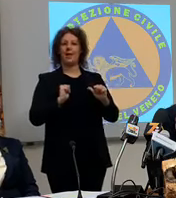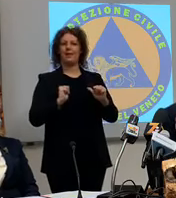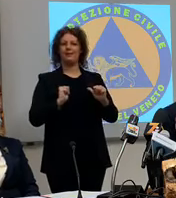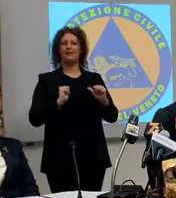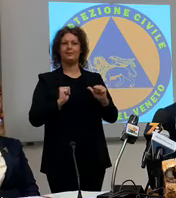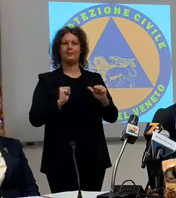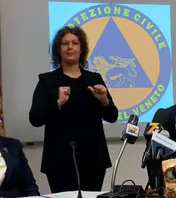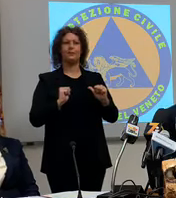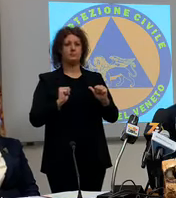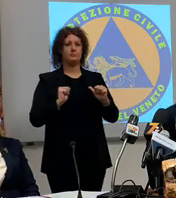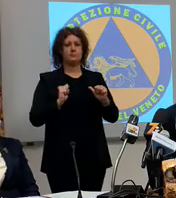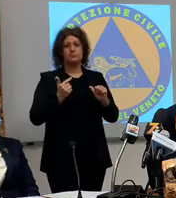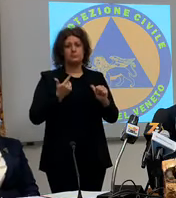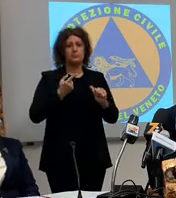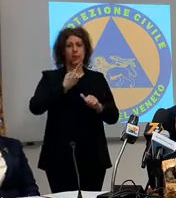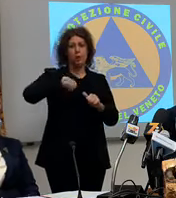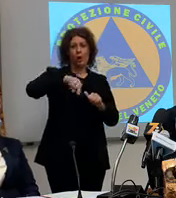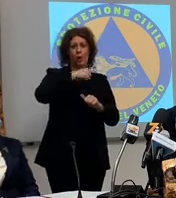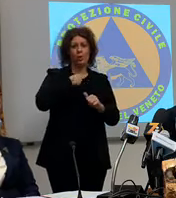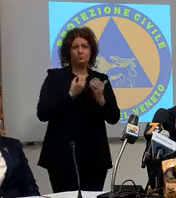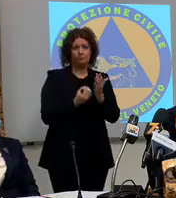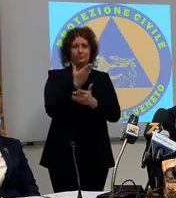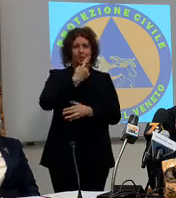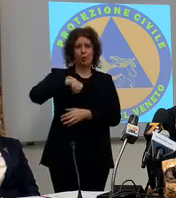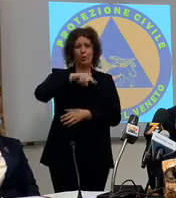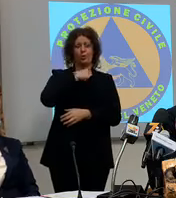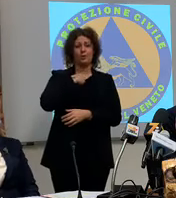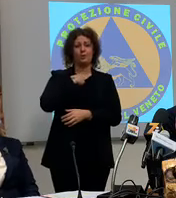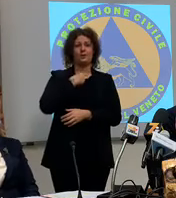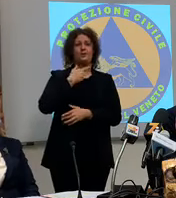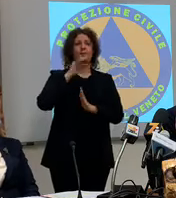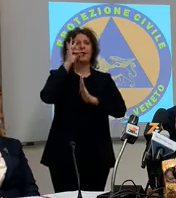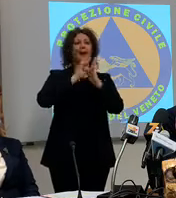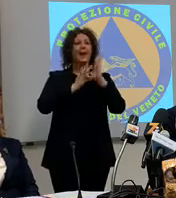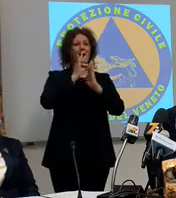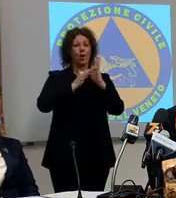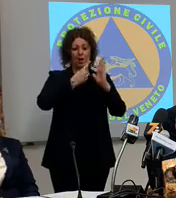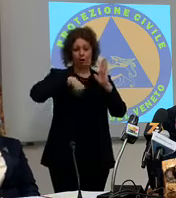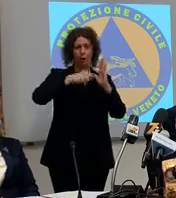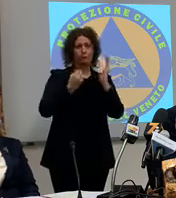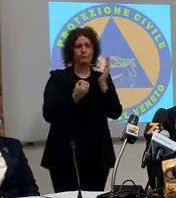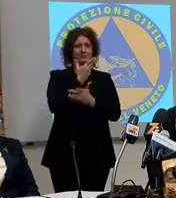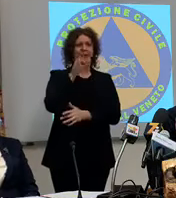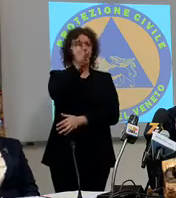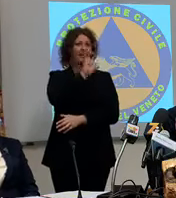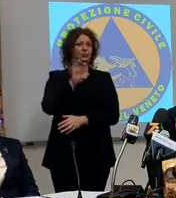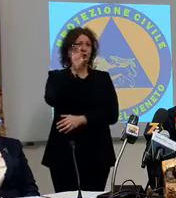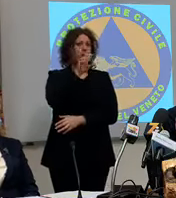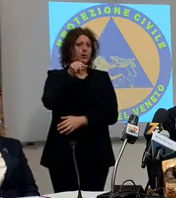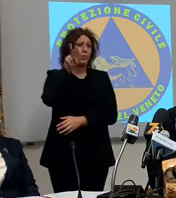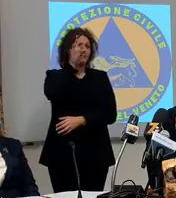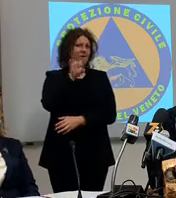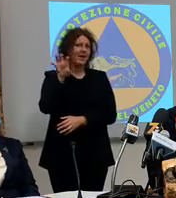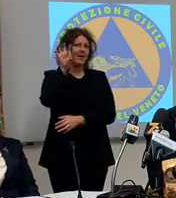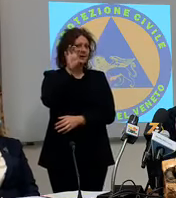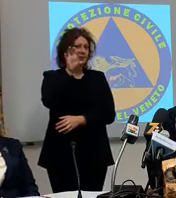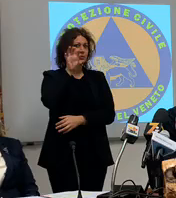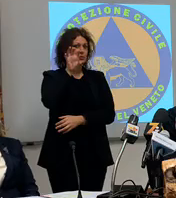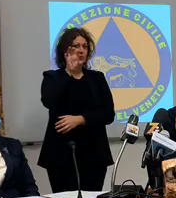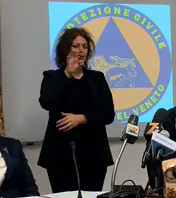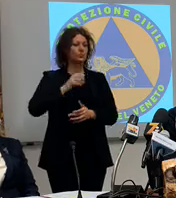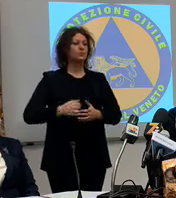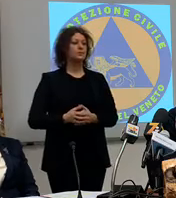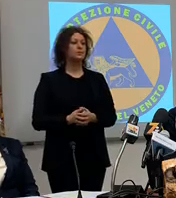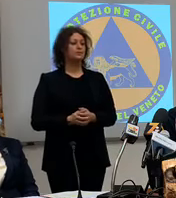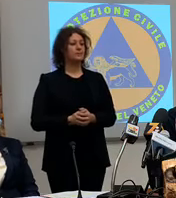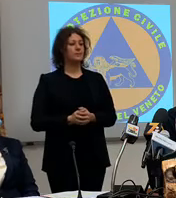norma che è uscita da questi uffici Dagli uffici della dottoressa Russo e dalla regione proprio dalla regione del Veneto e se volete a